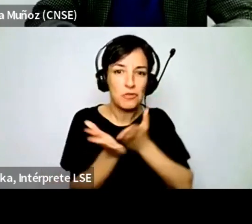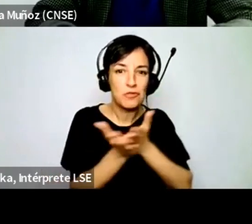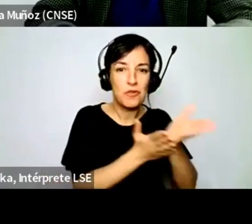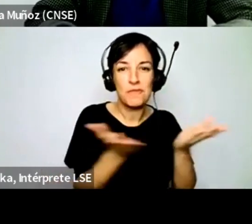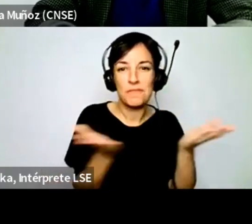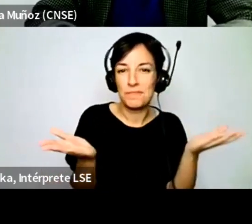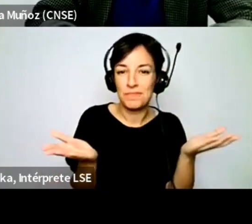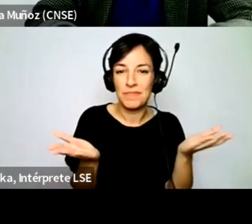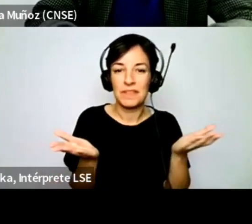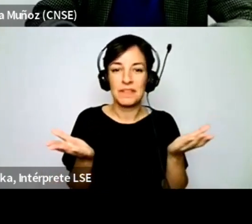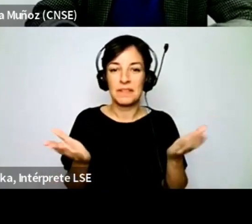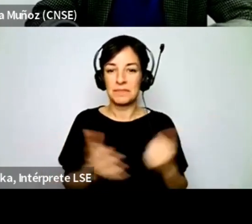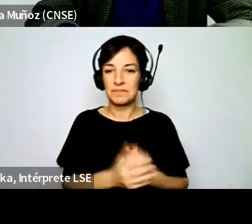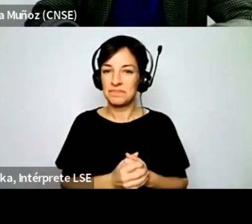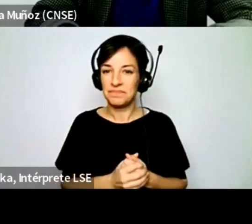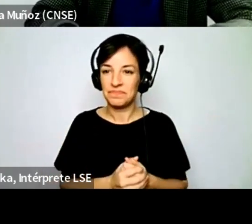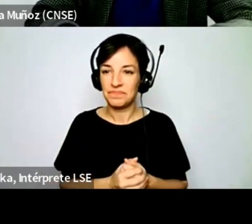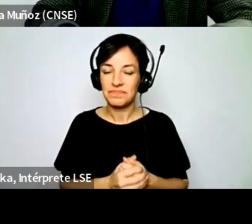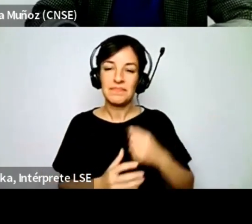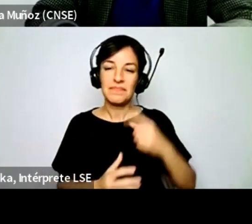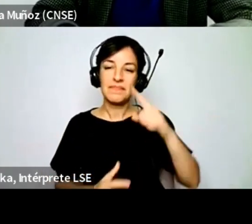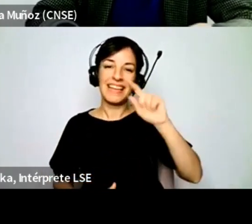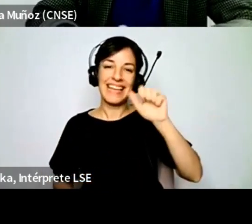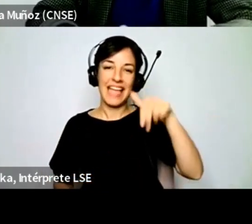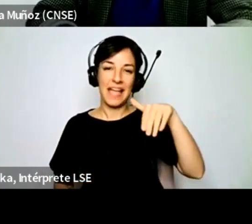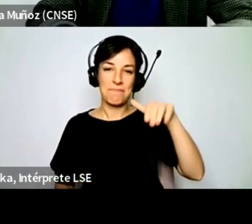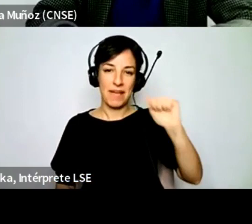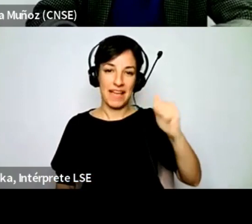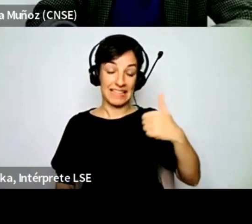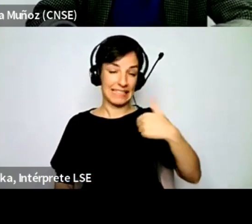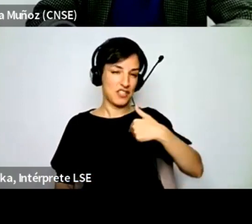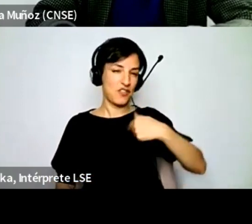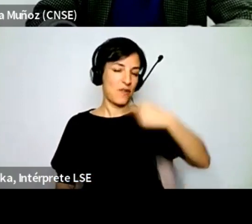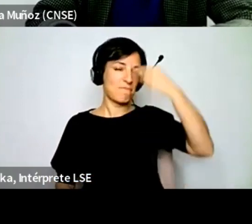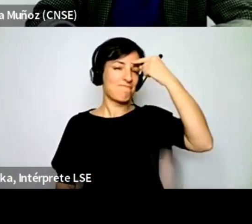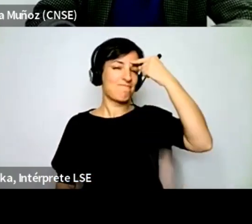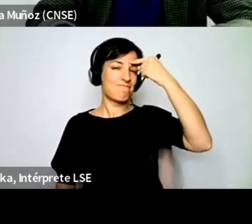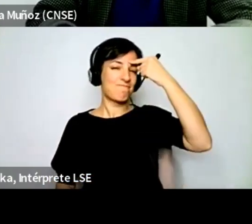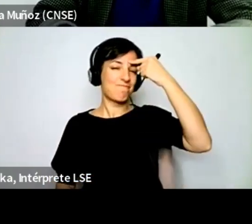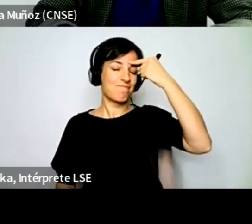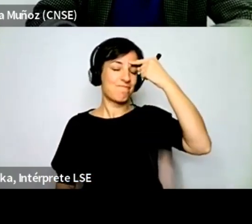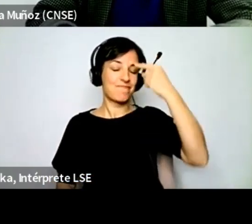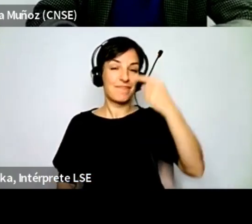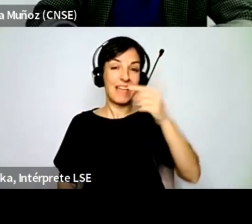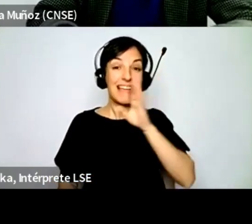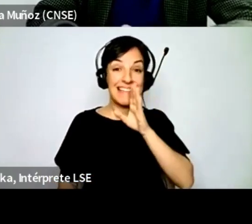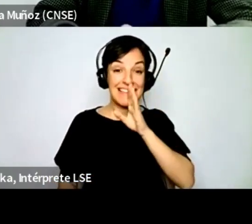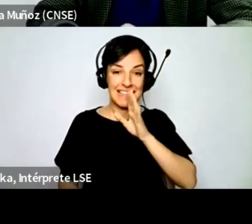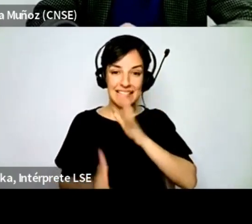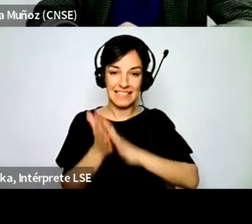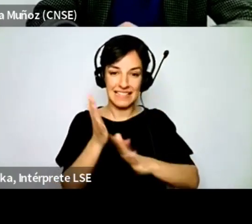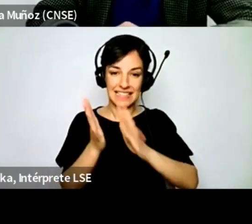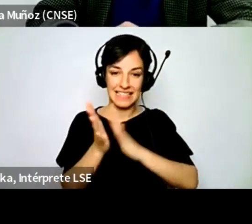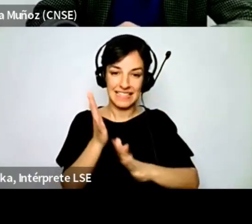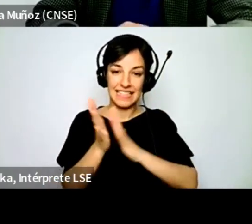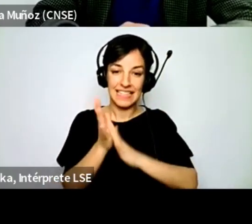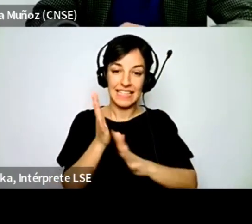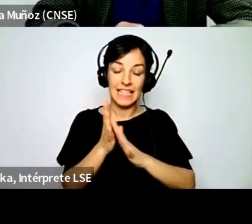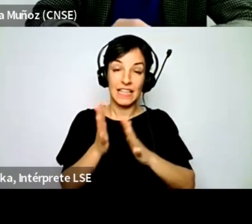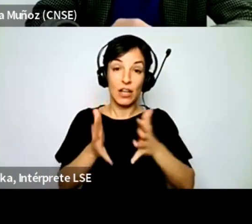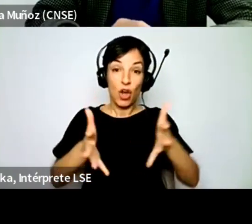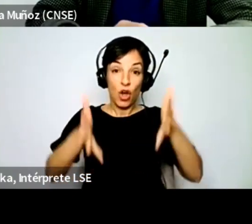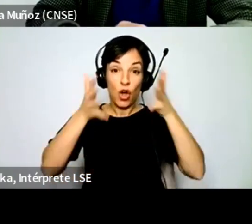gestionarlo, pero... A mí se me ocurre que como comentaba, el Colegio de la